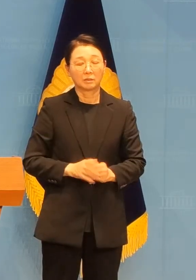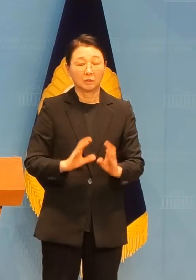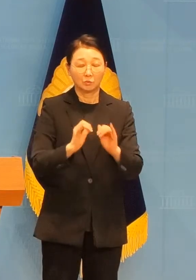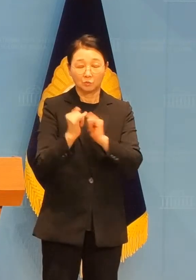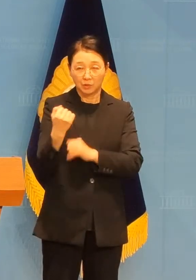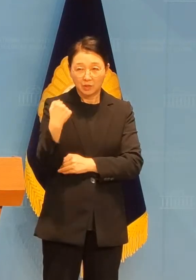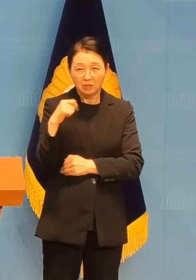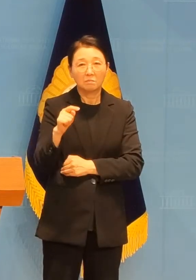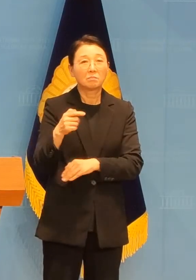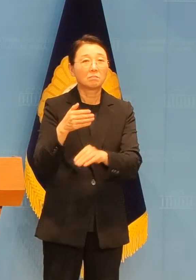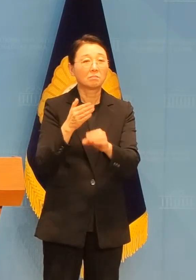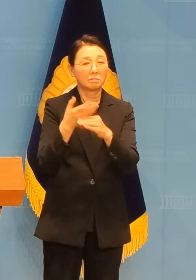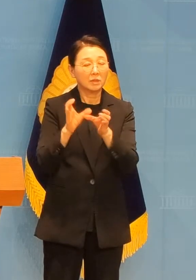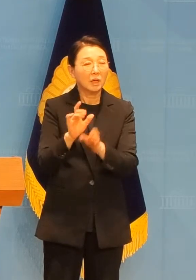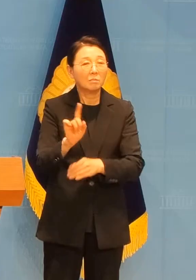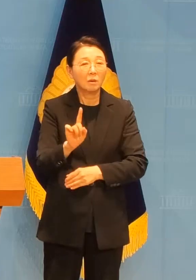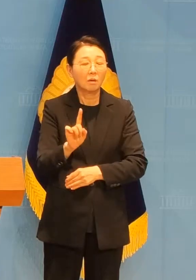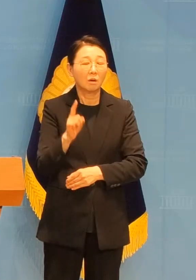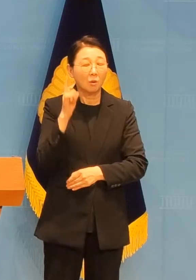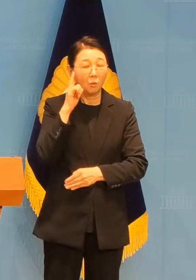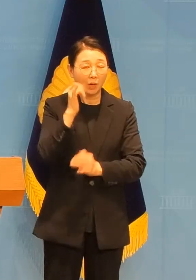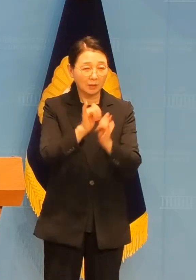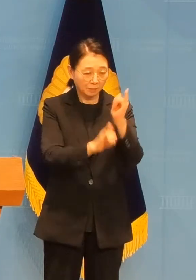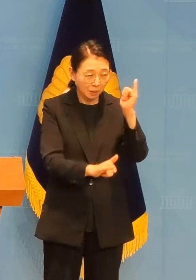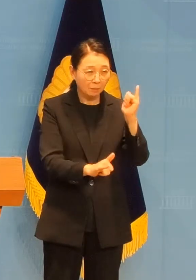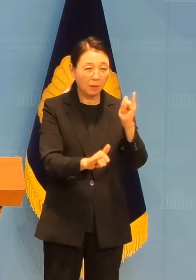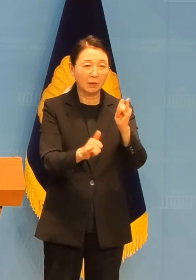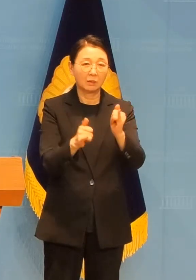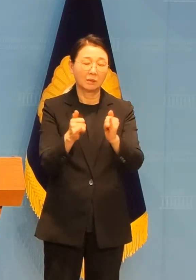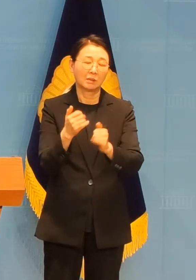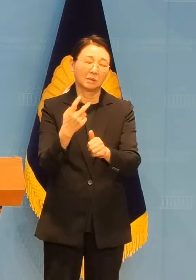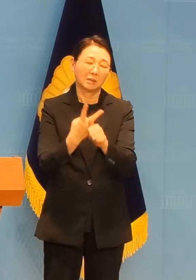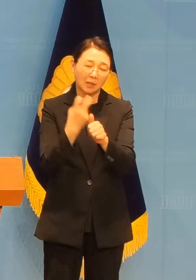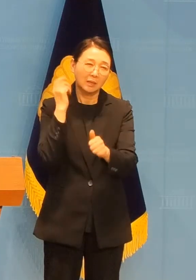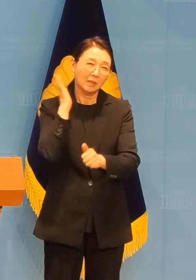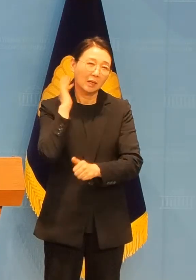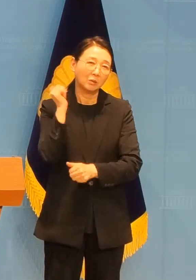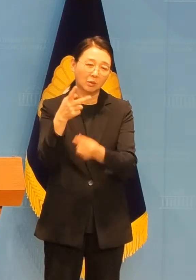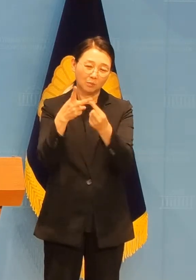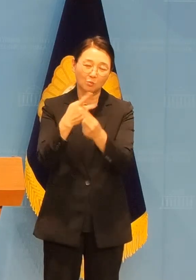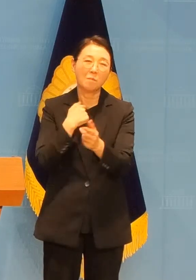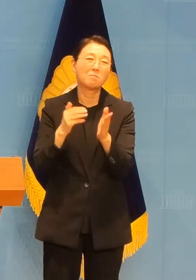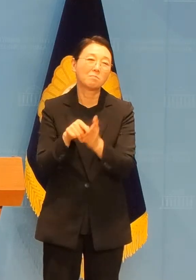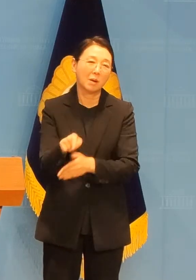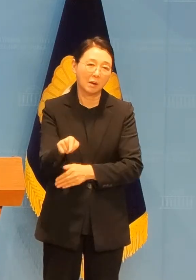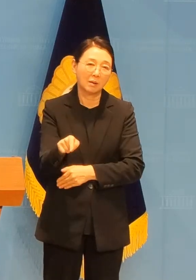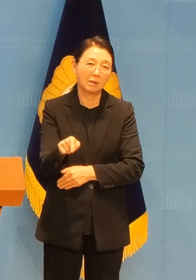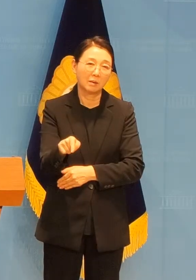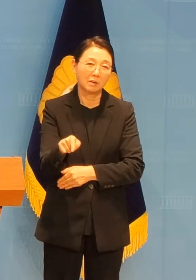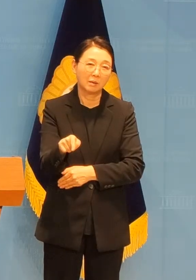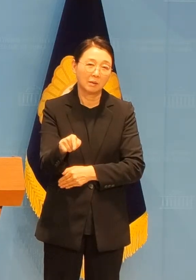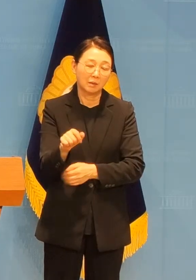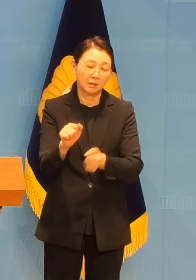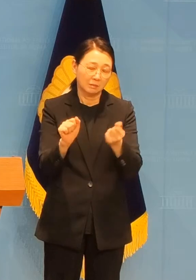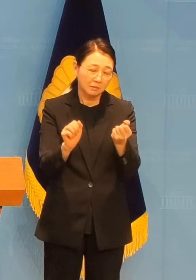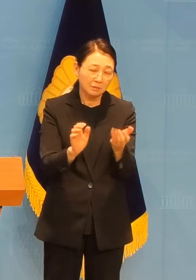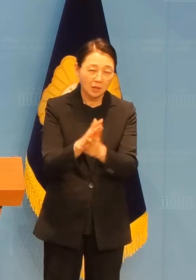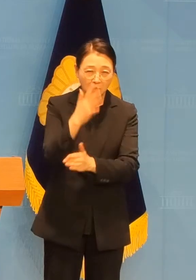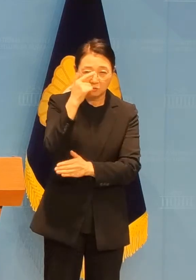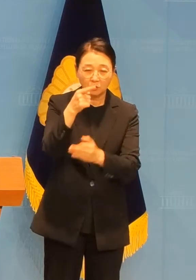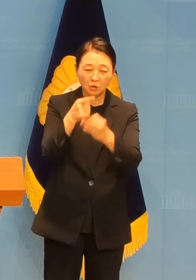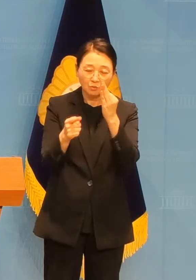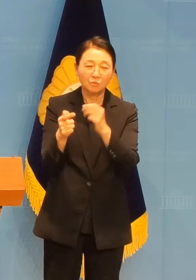국민의힘이 어떤 정당입니까? 헌정사상 단 2명뿐인 탄핵 대통령을 배출한 정당. 내란 수계 윤석열 탄핵